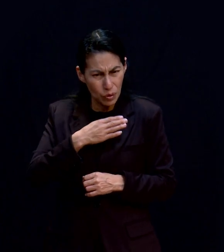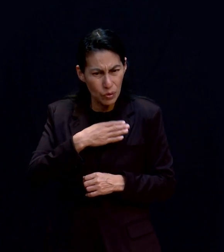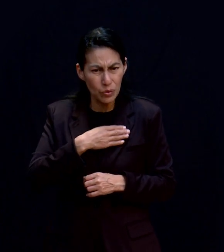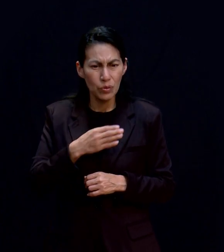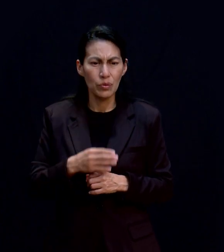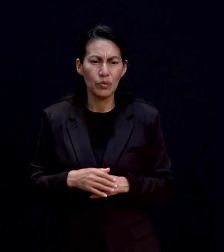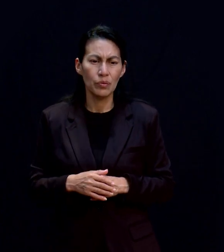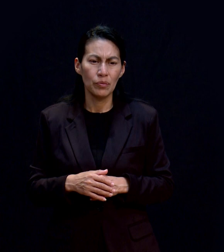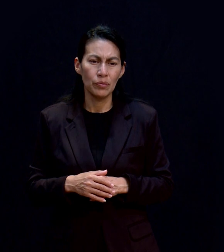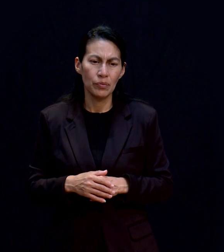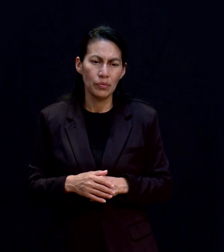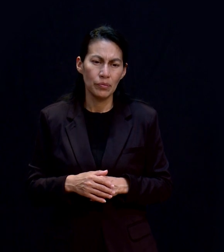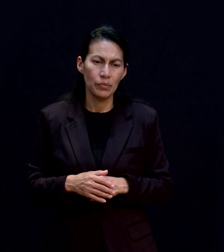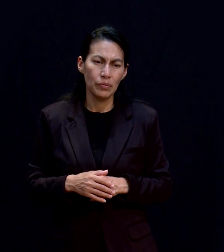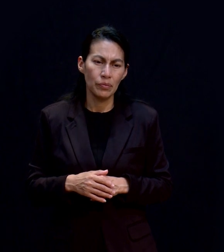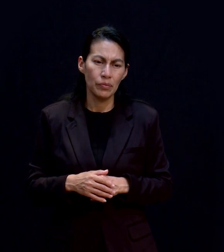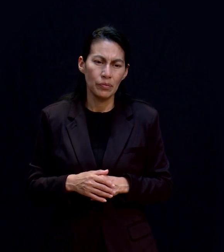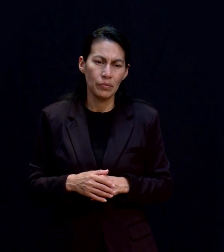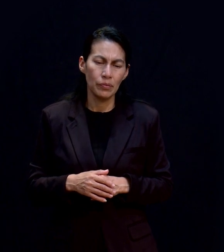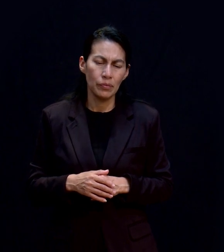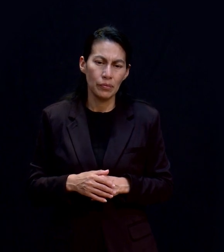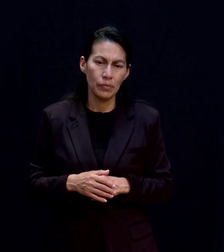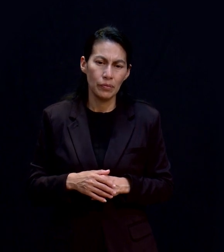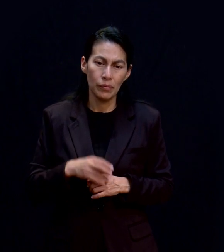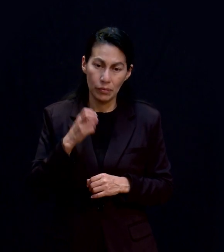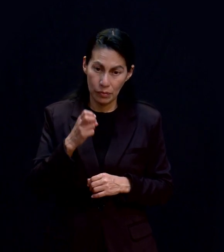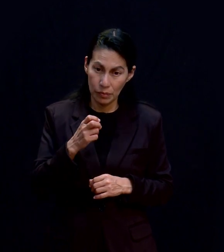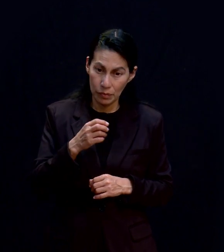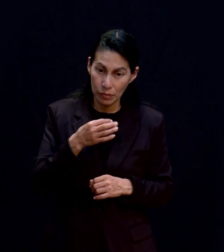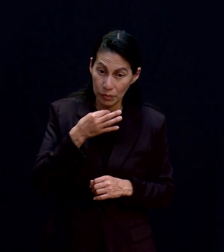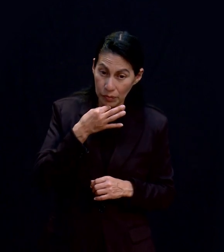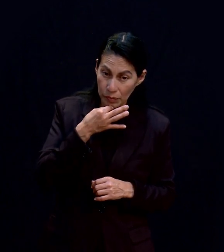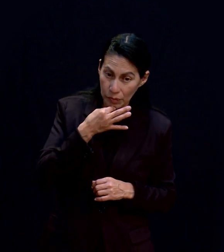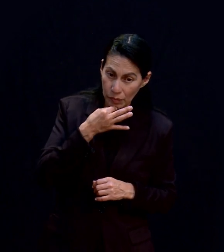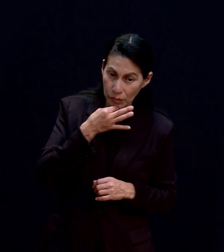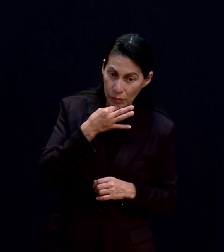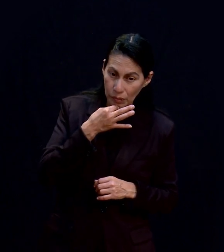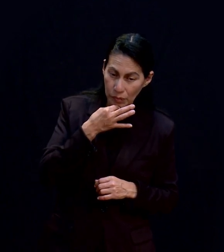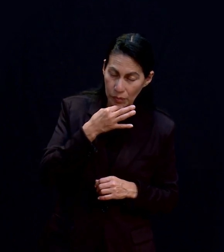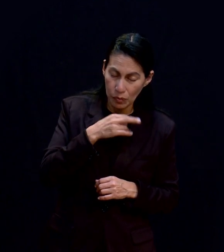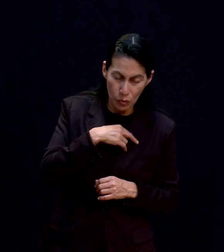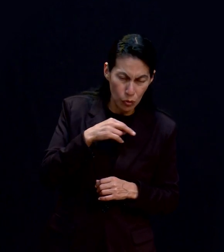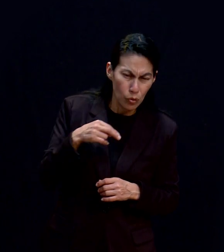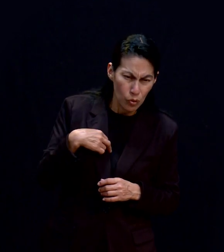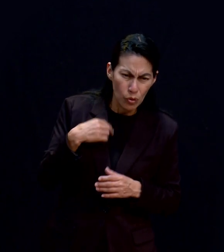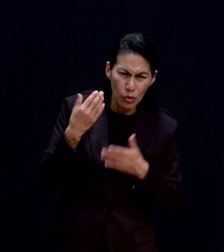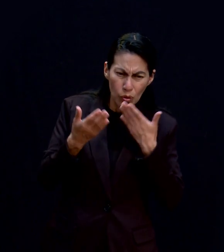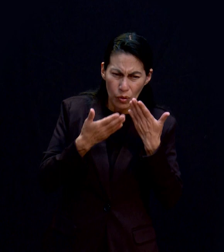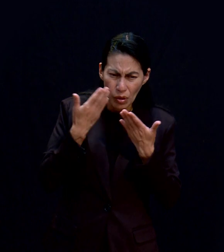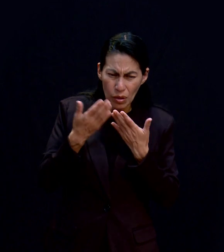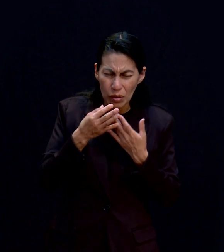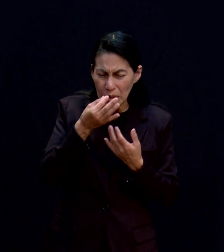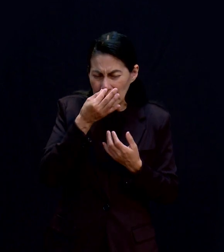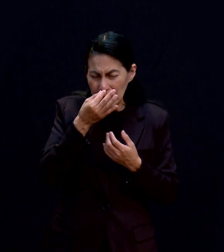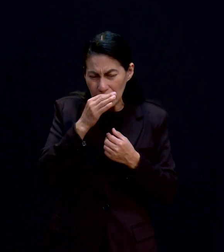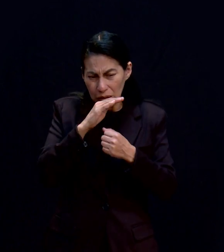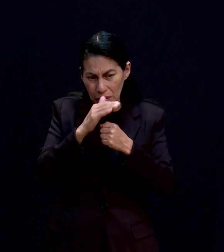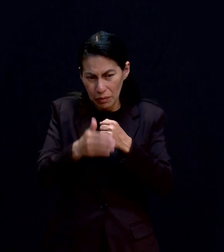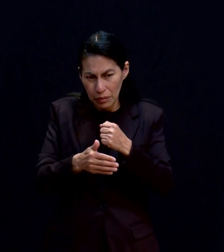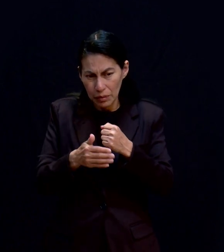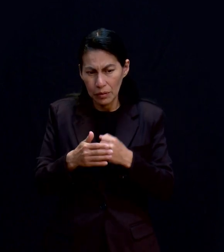bondad de lo que nosotros esperamos verdad en esos momentos que yo estaba finalizando mis